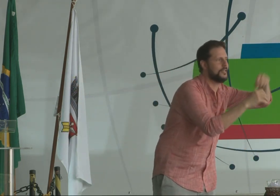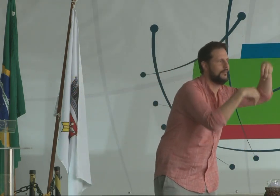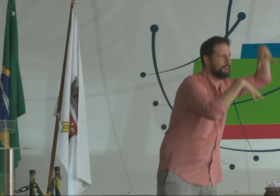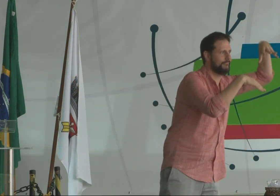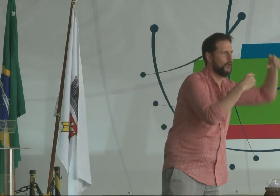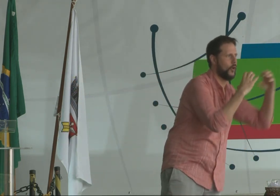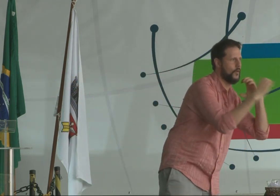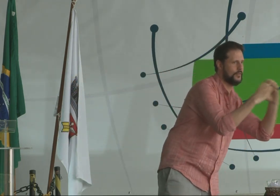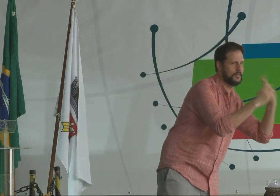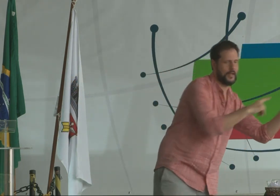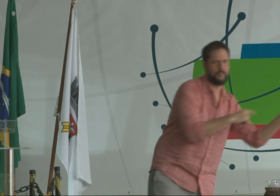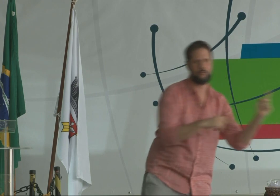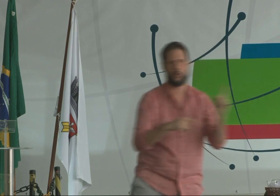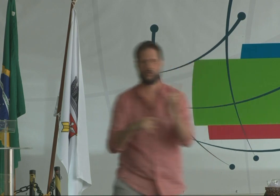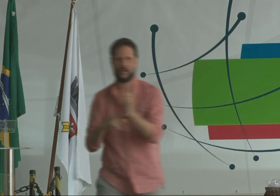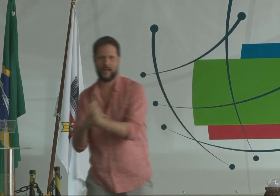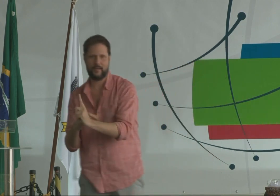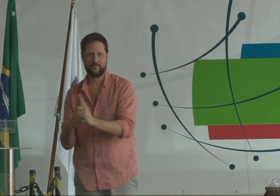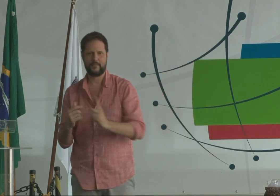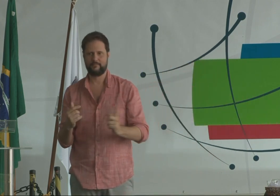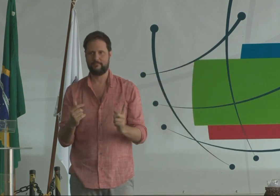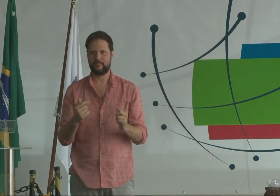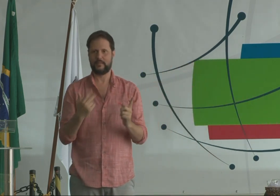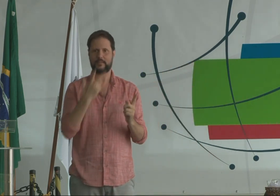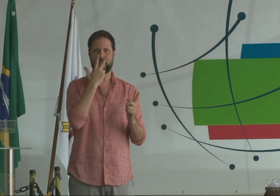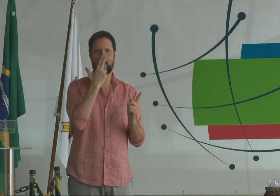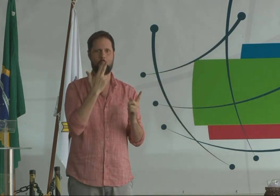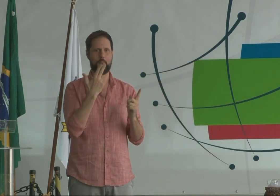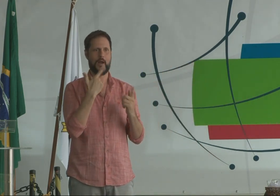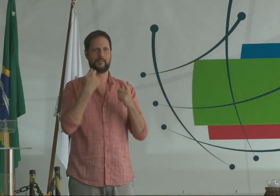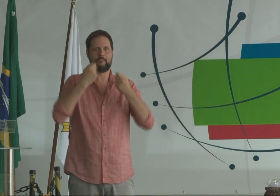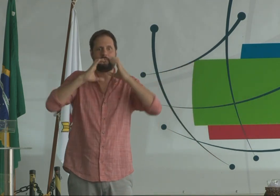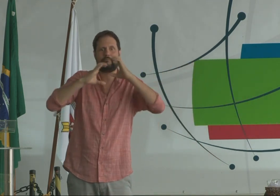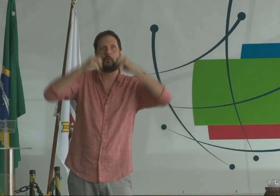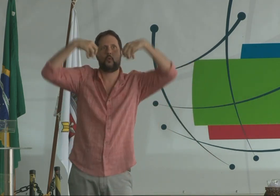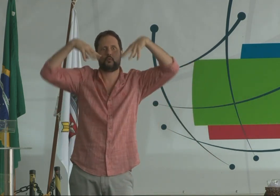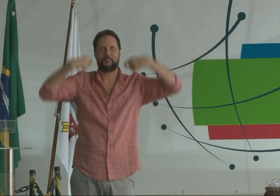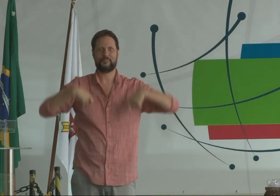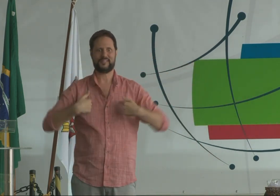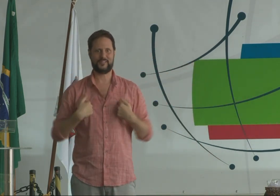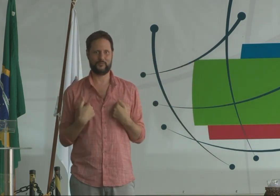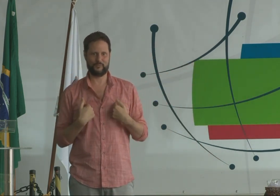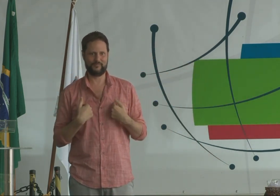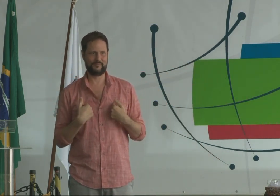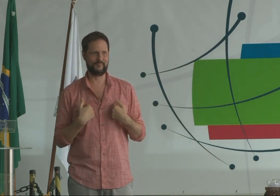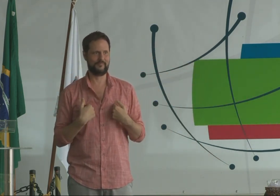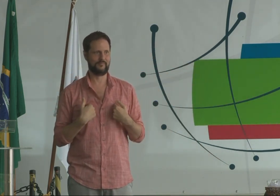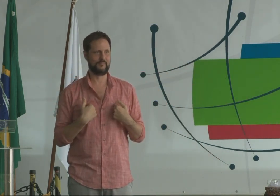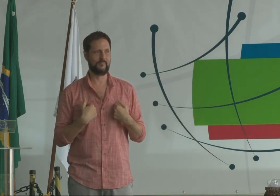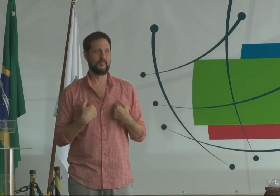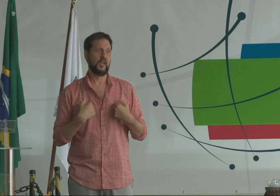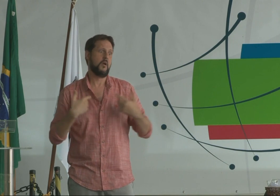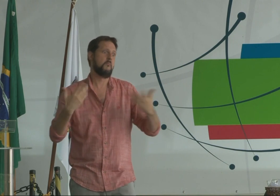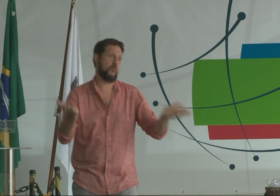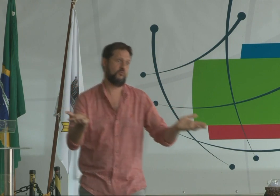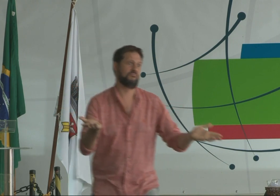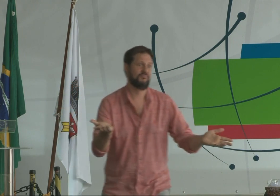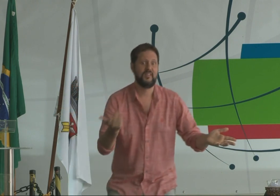outro ambiente, que eu conseguia ter luz, e depois voltava. Assim, isso tinha um black-out. A luz me proporcionava comunicação.